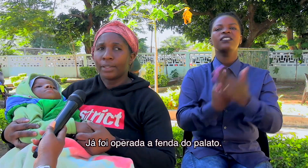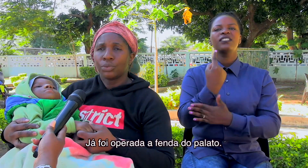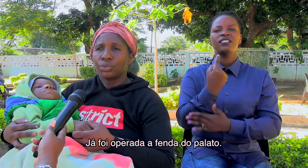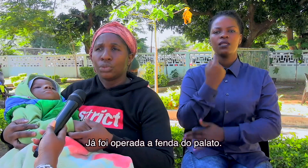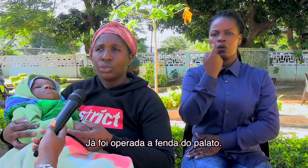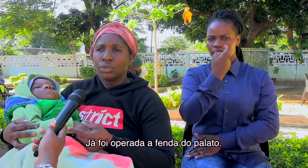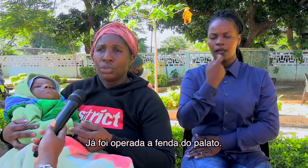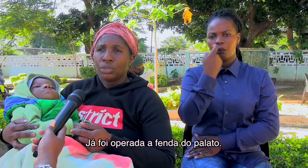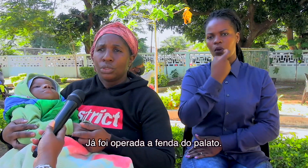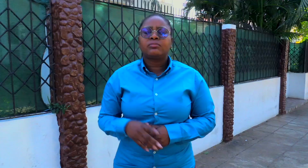palato.